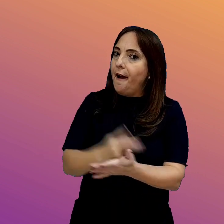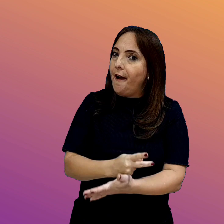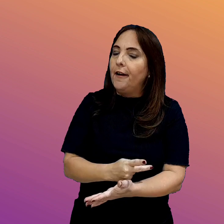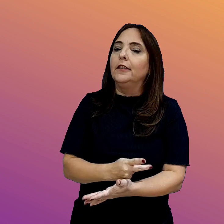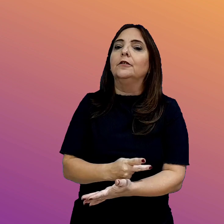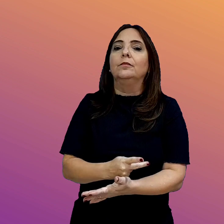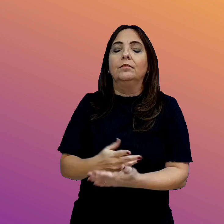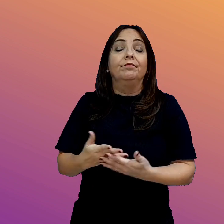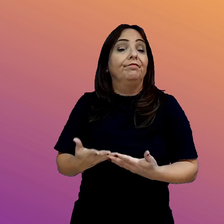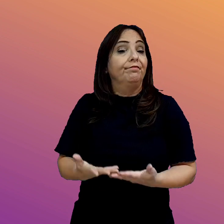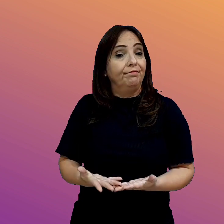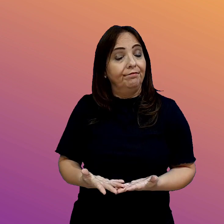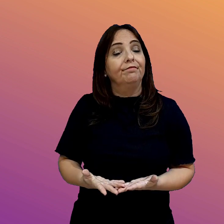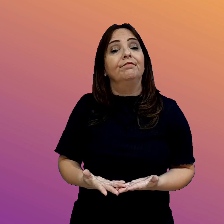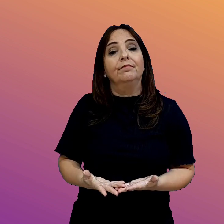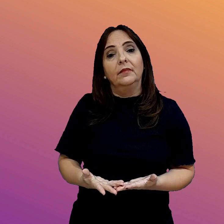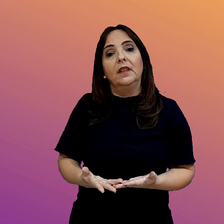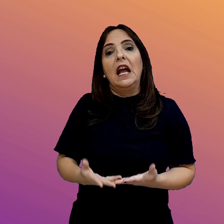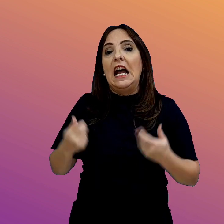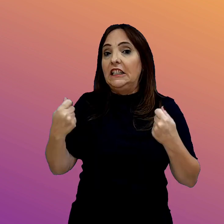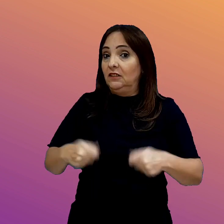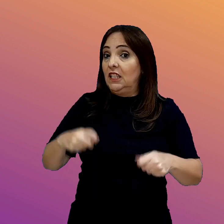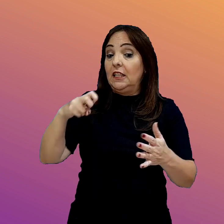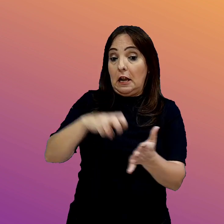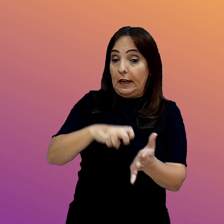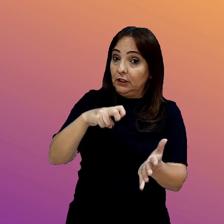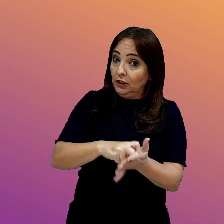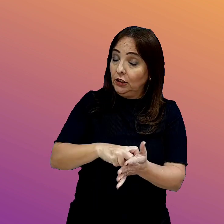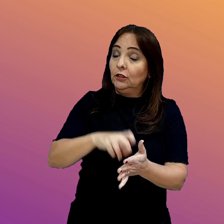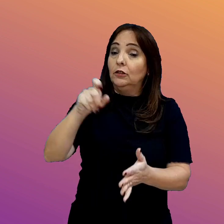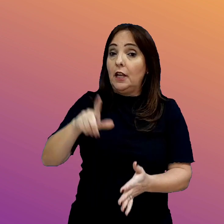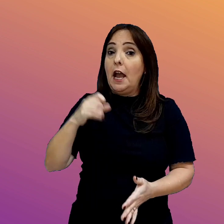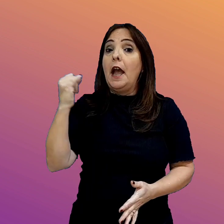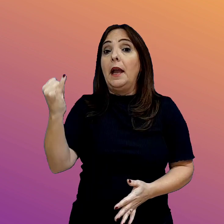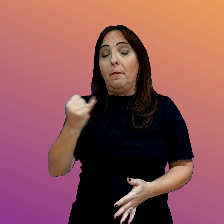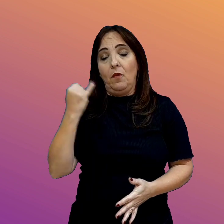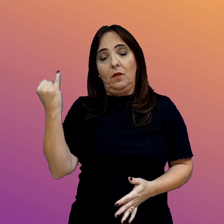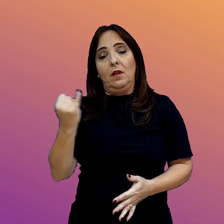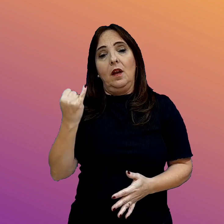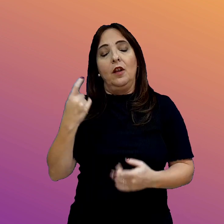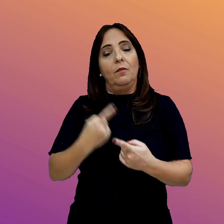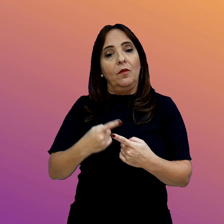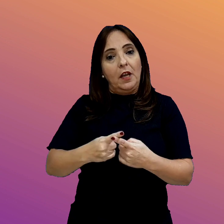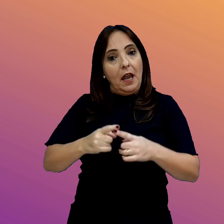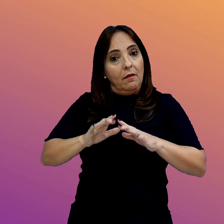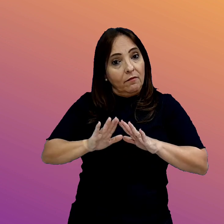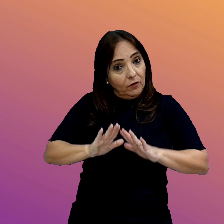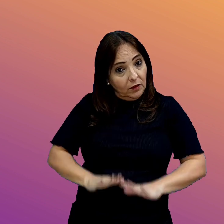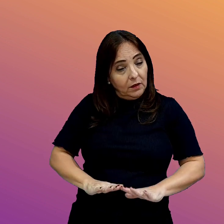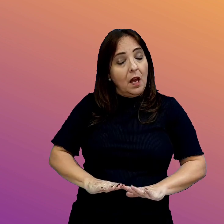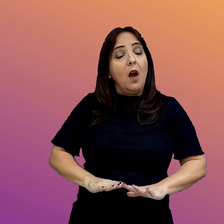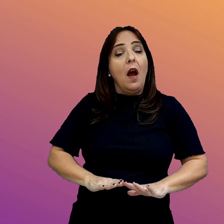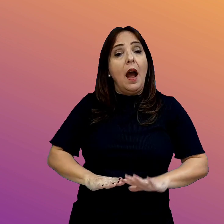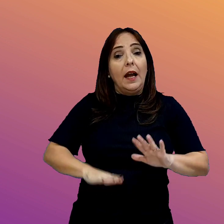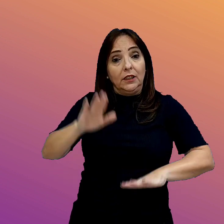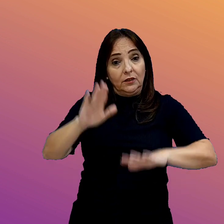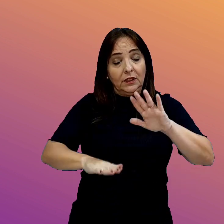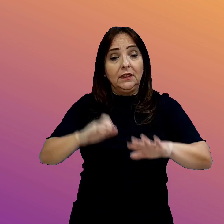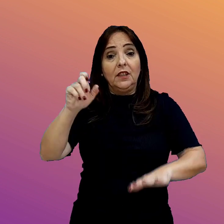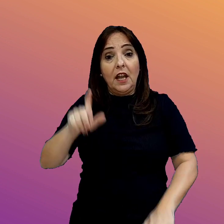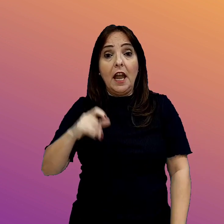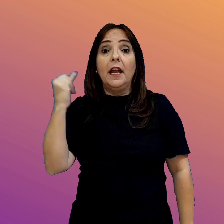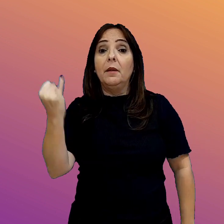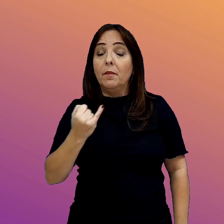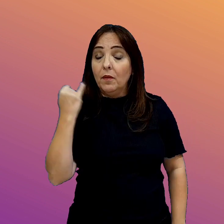for. É preciso. A importância da frustração é muito grande na vida de uma criança. Nós precisamos, às vezes, fazer com que os nossos filhos